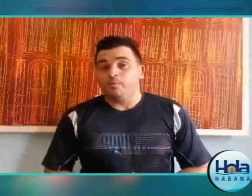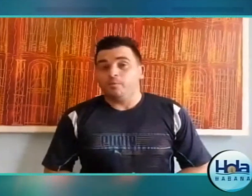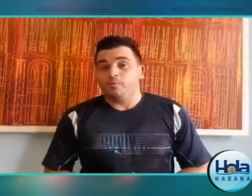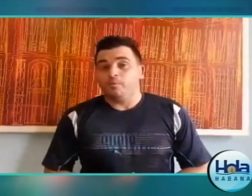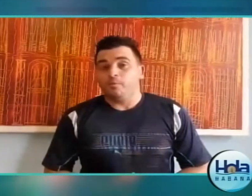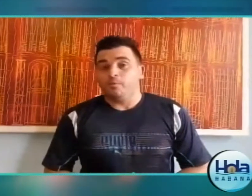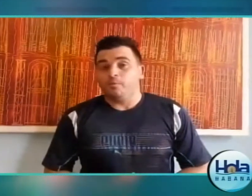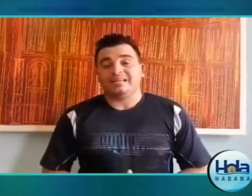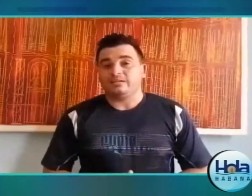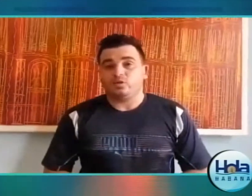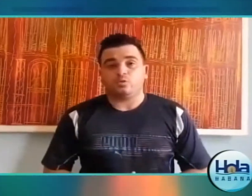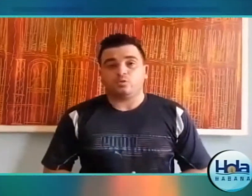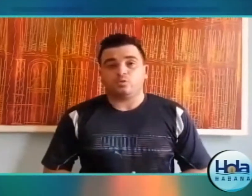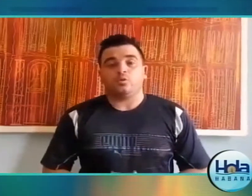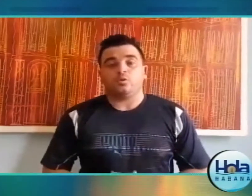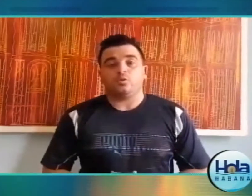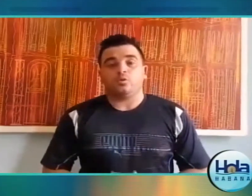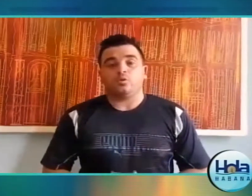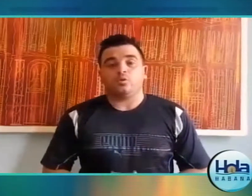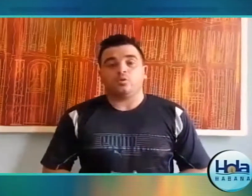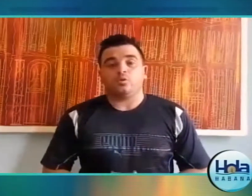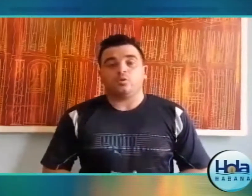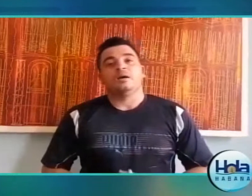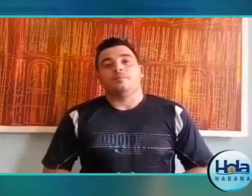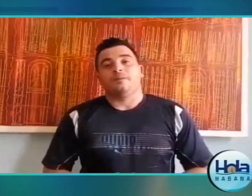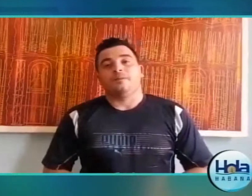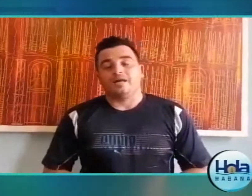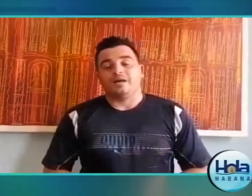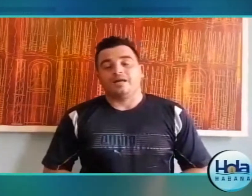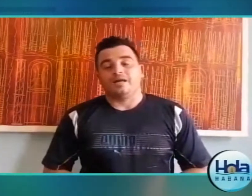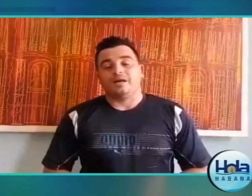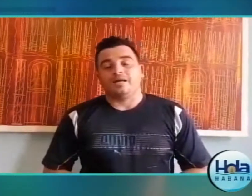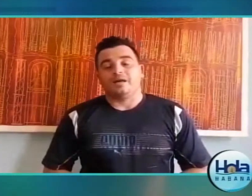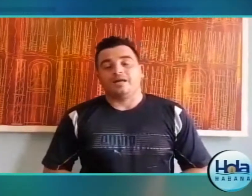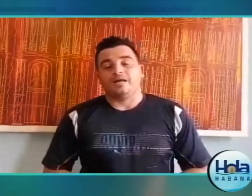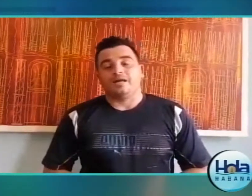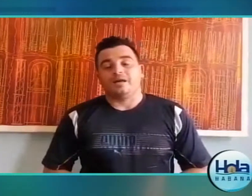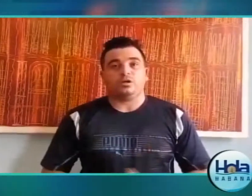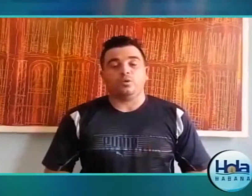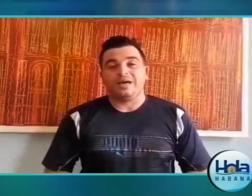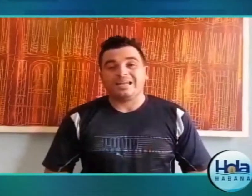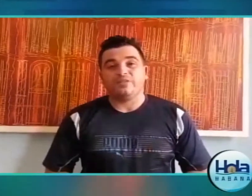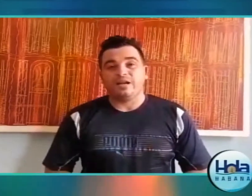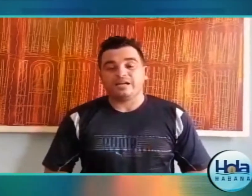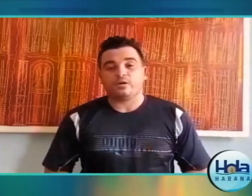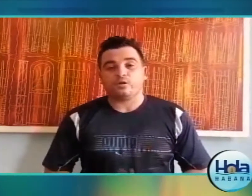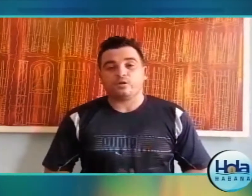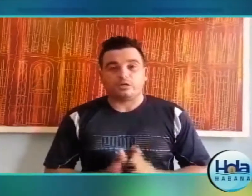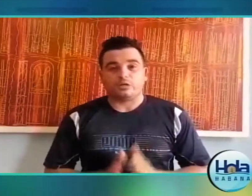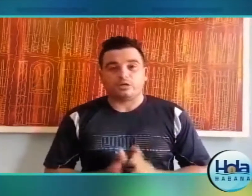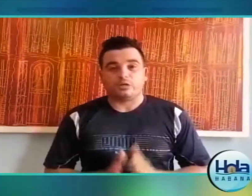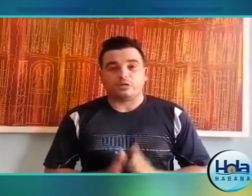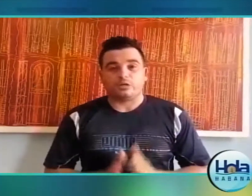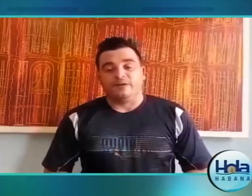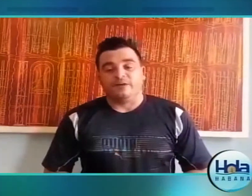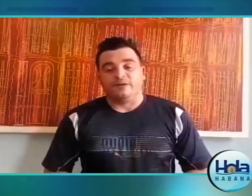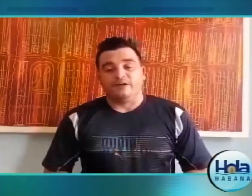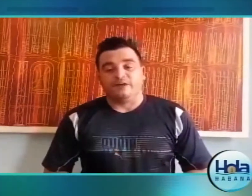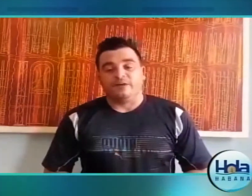momento nuestra selección no ha podido adquirir las visas para viajar a los Estados Unidos. Luis Daniel del Rico, tesorero de la Federación